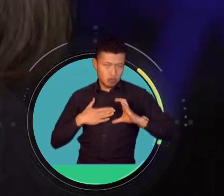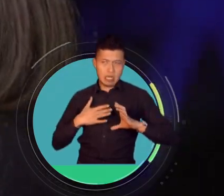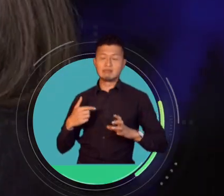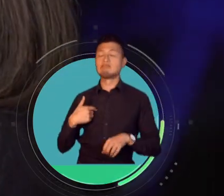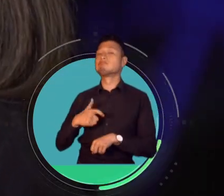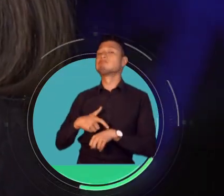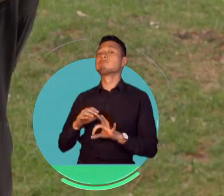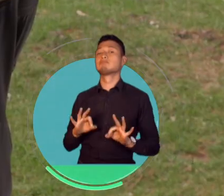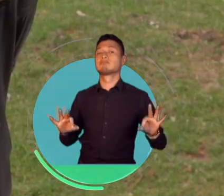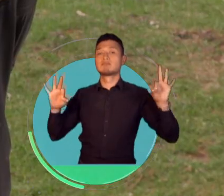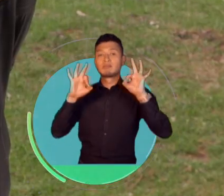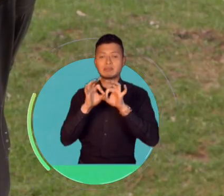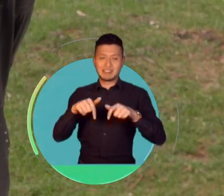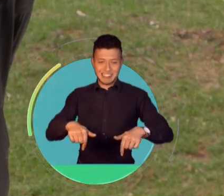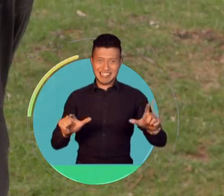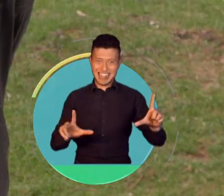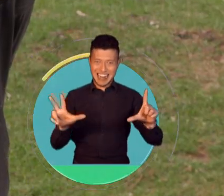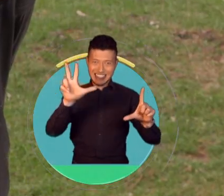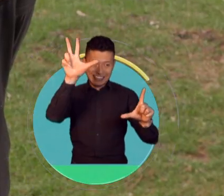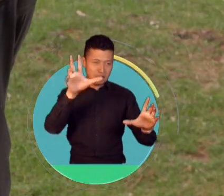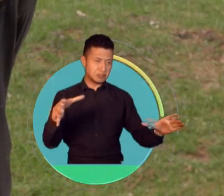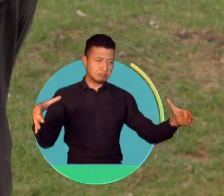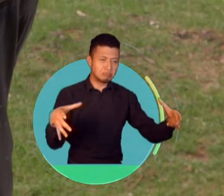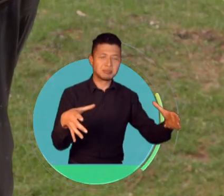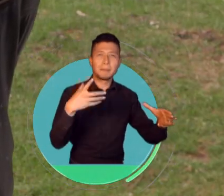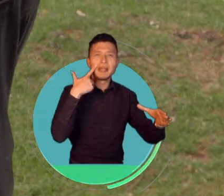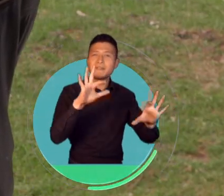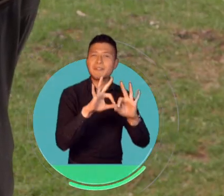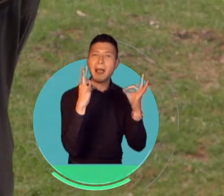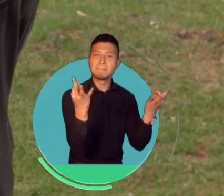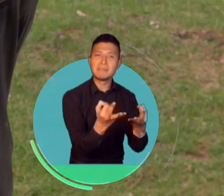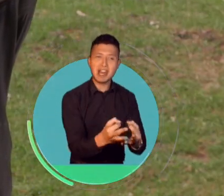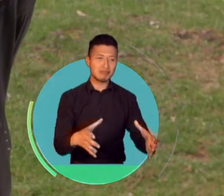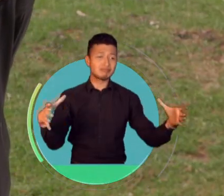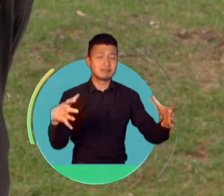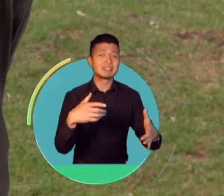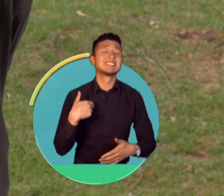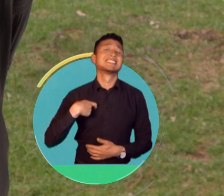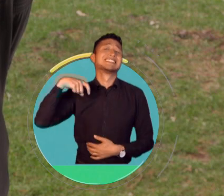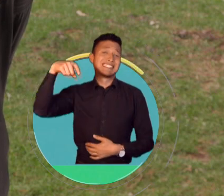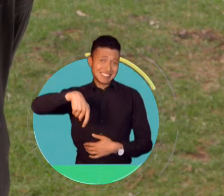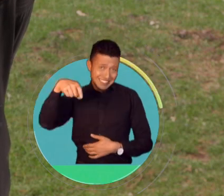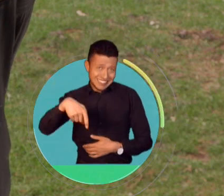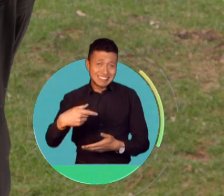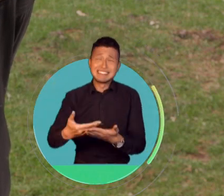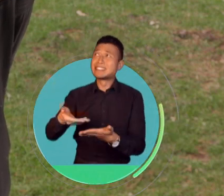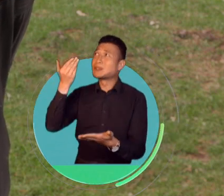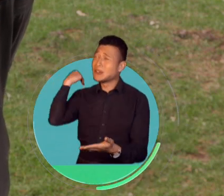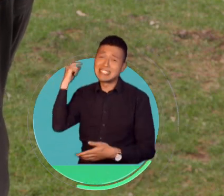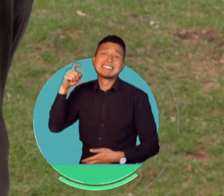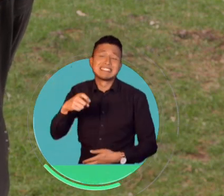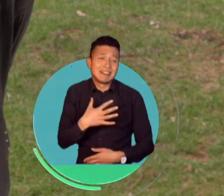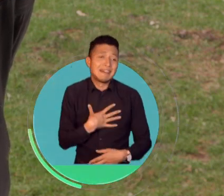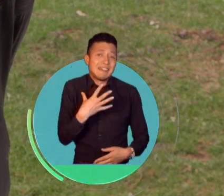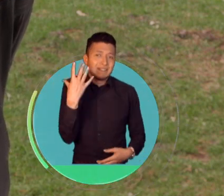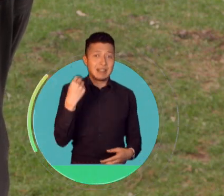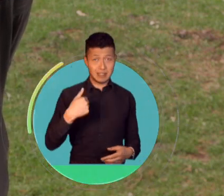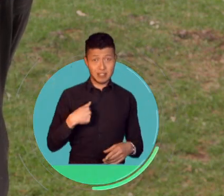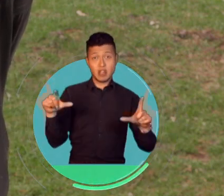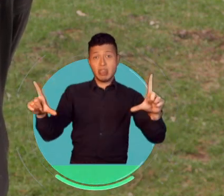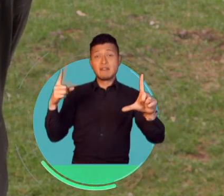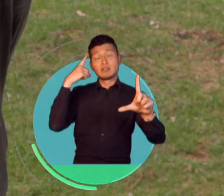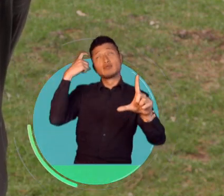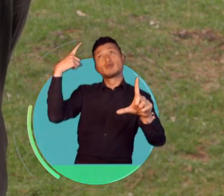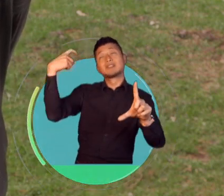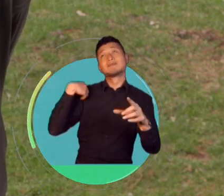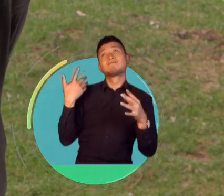demasiado importante en mi vida personal también porque este espacio de Canal 13 de esta familia este parche zote lo necesitaba desde hace un montón de tiempo la